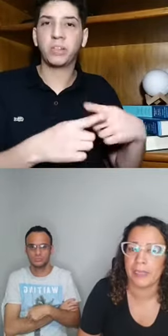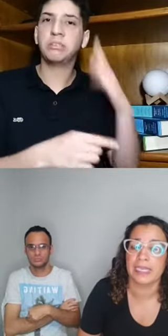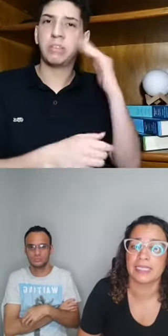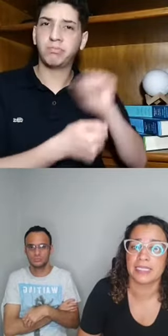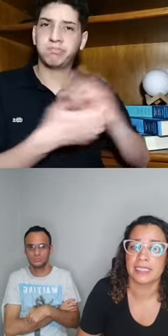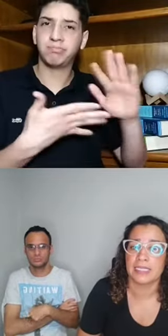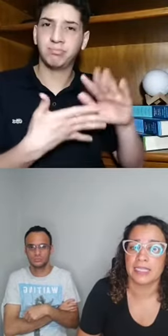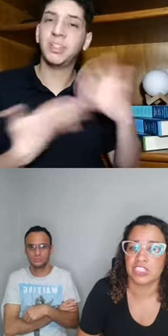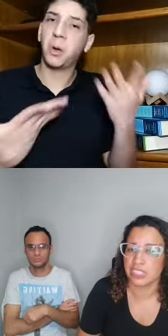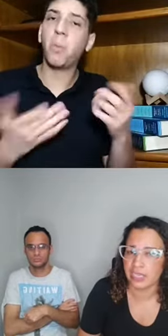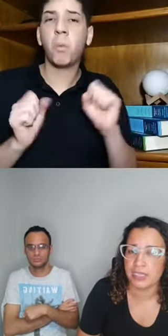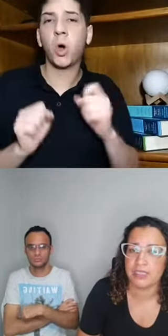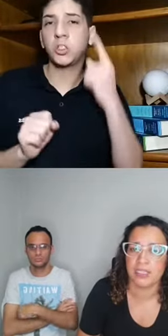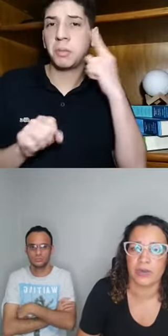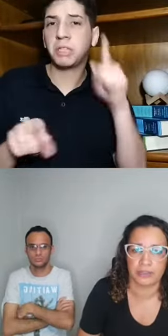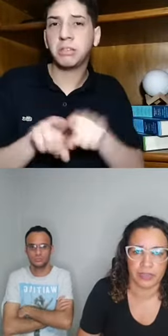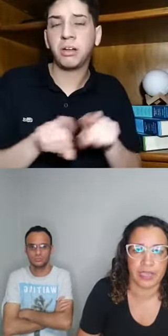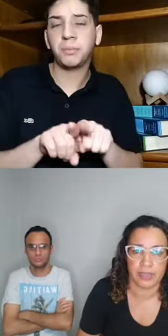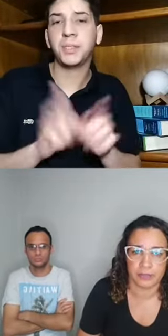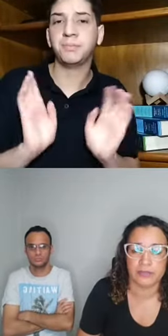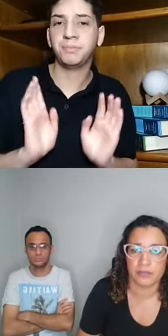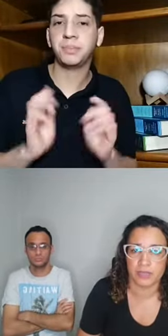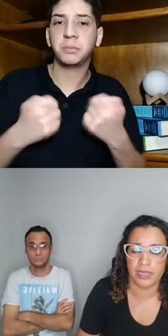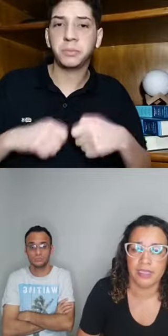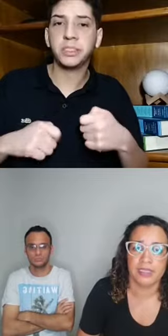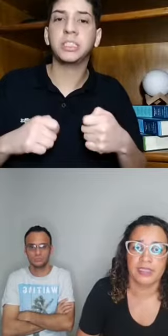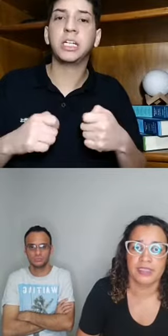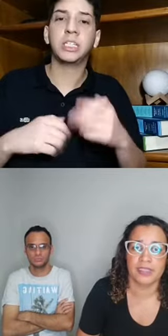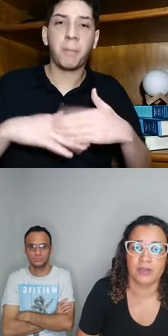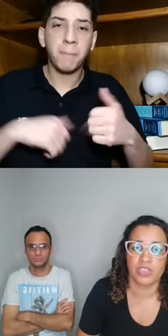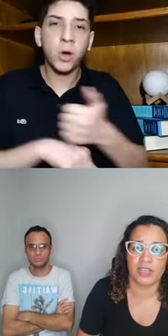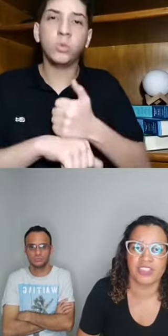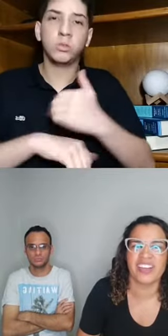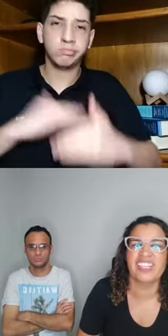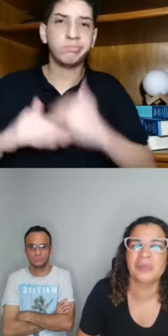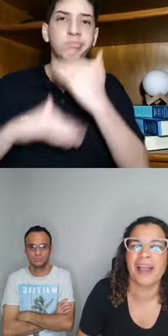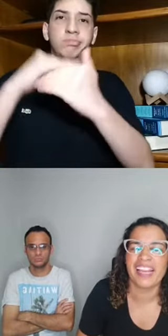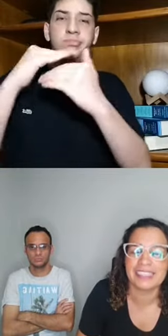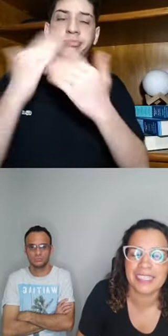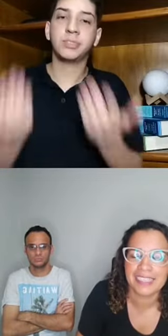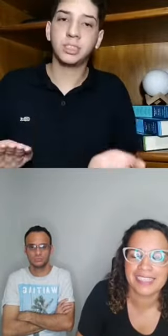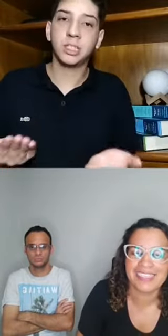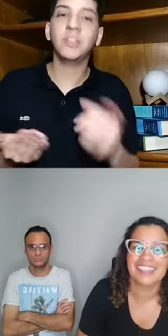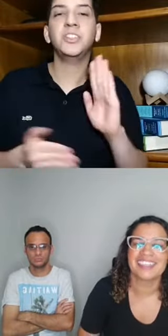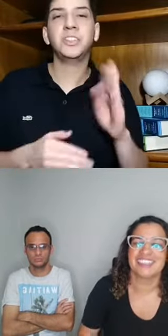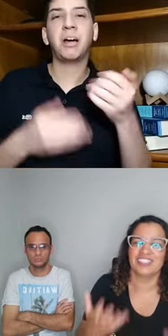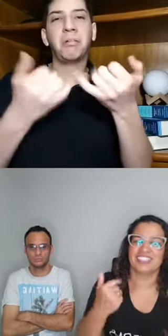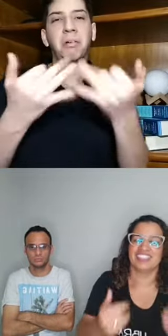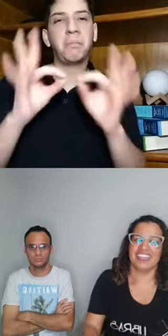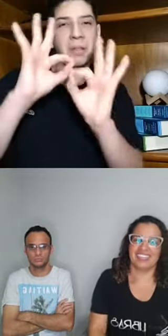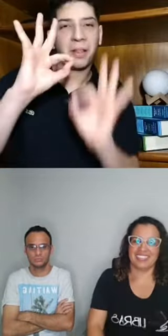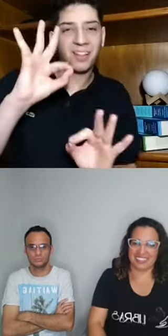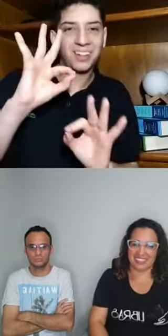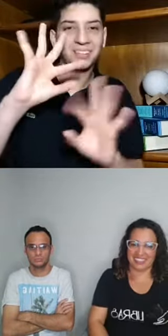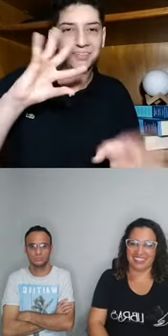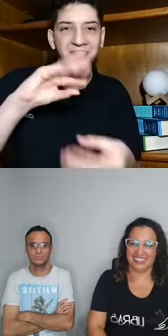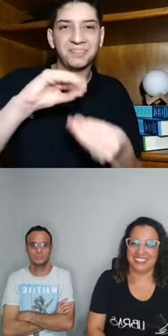forma também? A gente tem que se qualificar, né? Então, já falei demais? Deixa isso